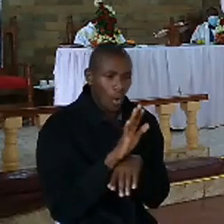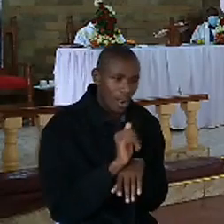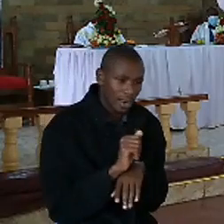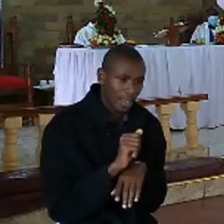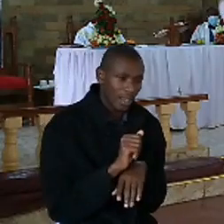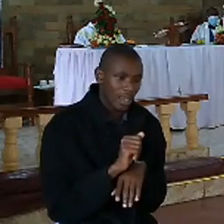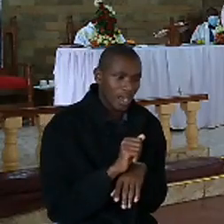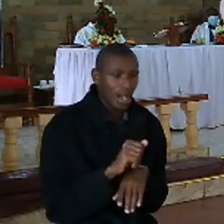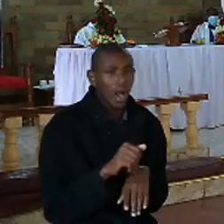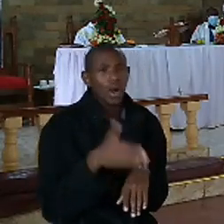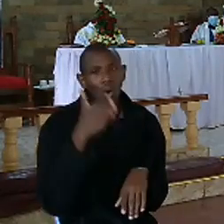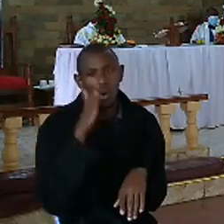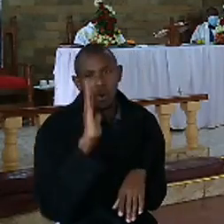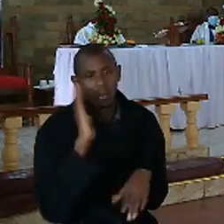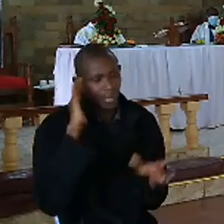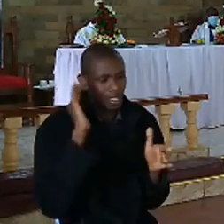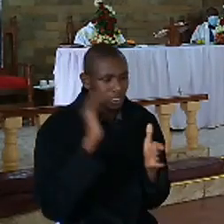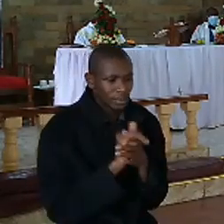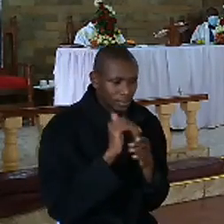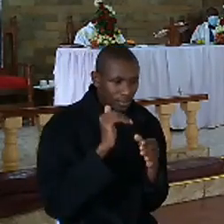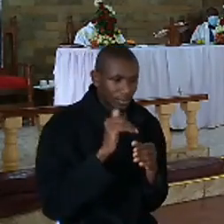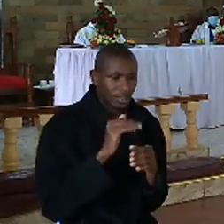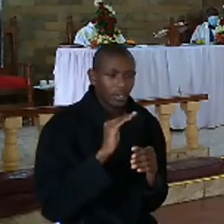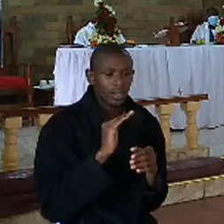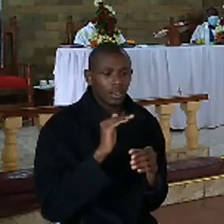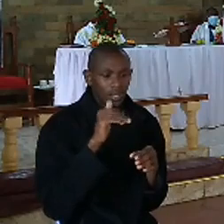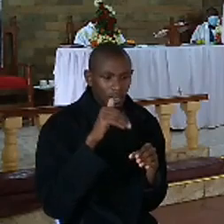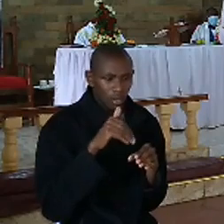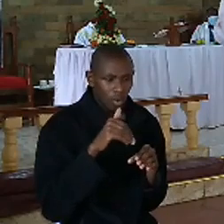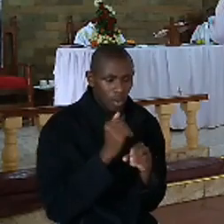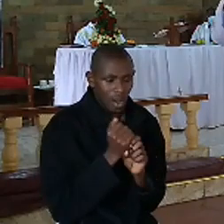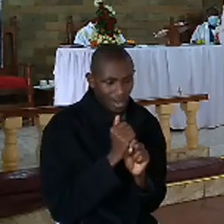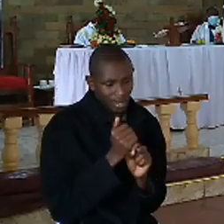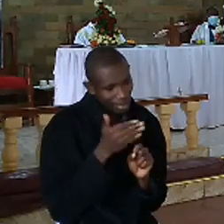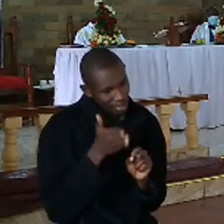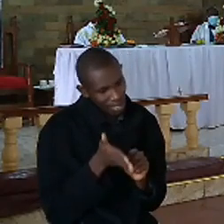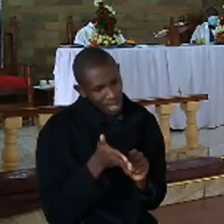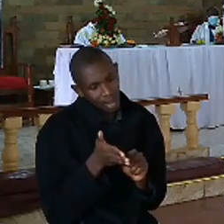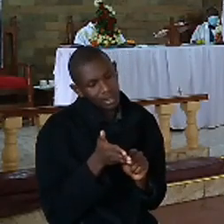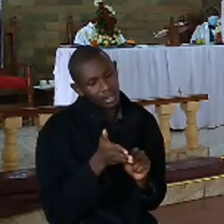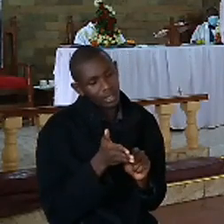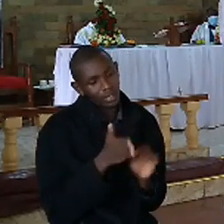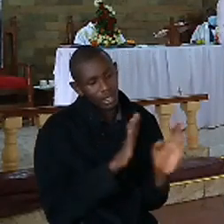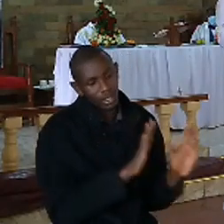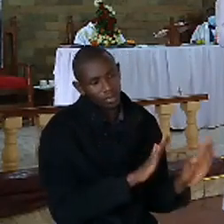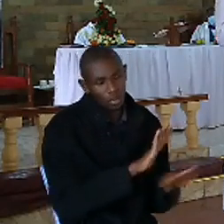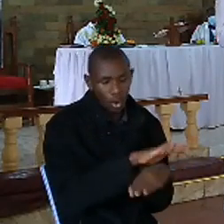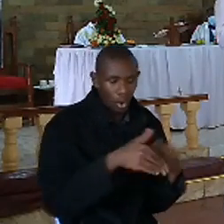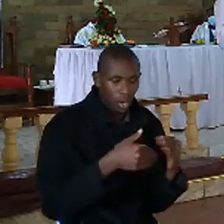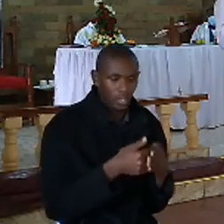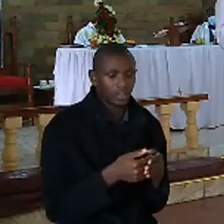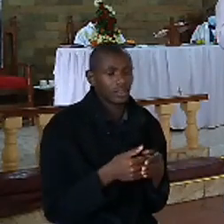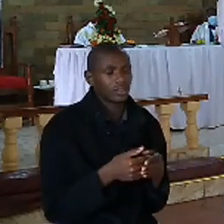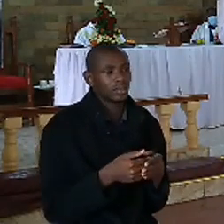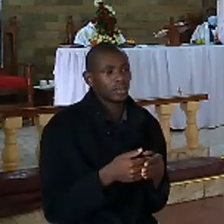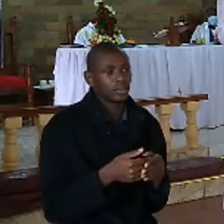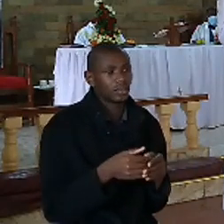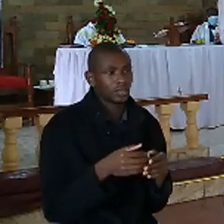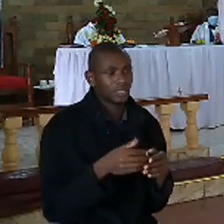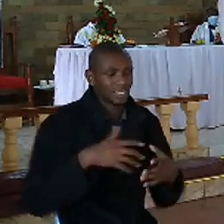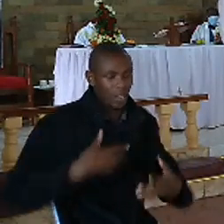mwathani watwihokire tutwike agutungataga thiini wa raini ino na wacoka watuma magundu maya mothe matukore tukagea